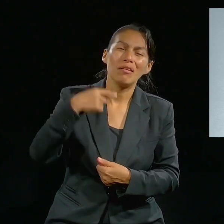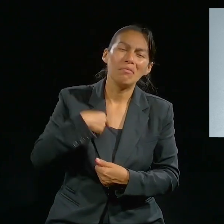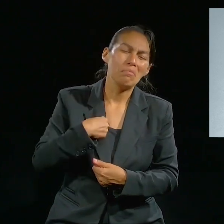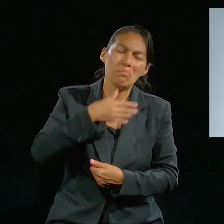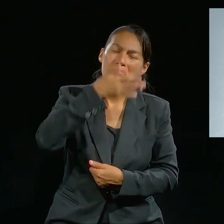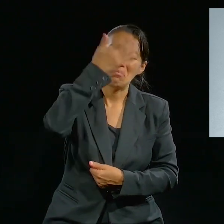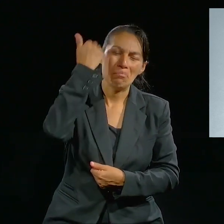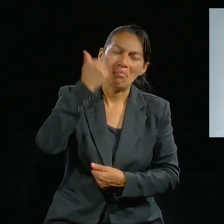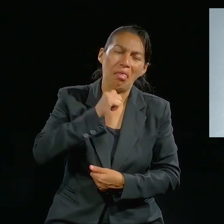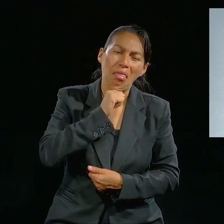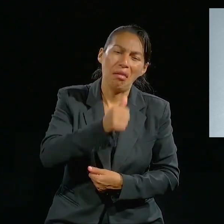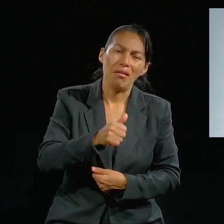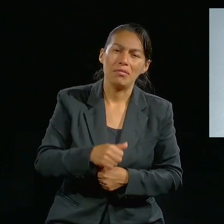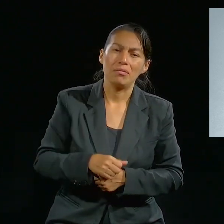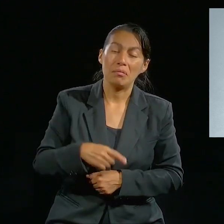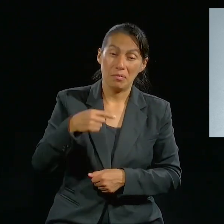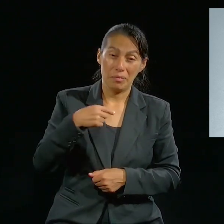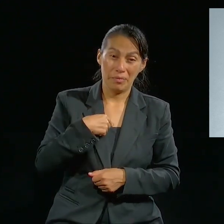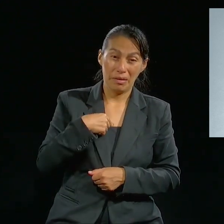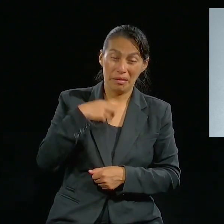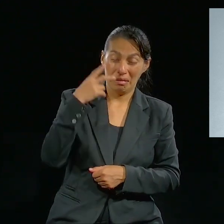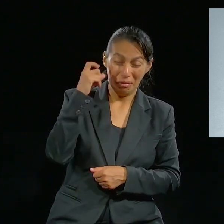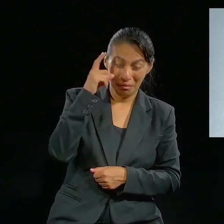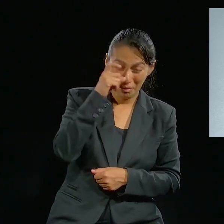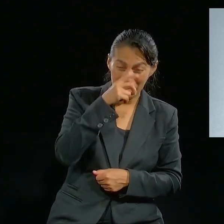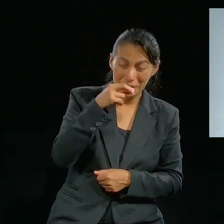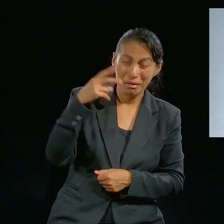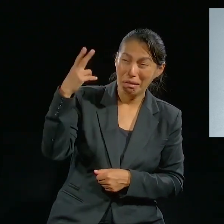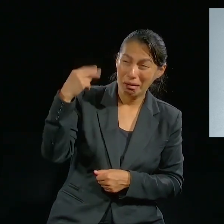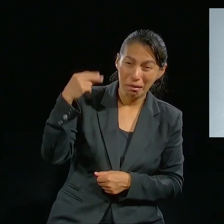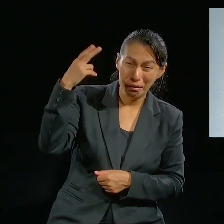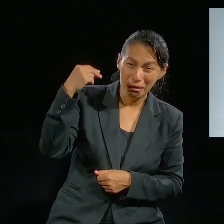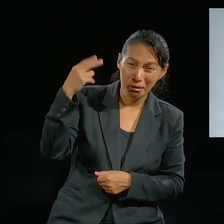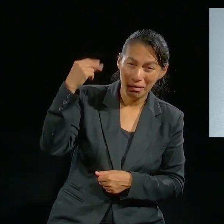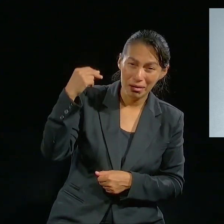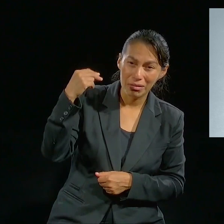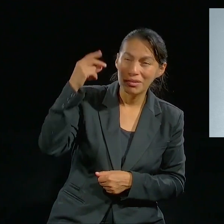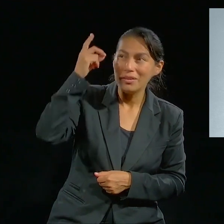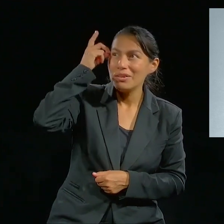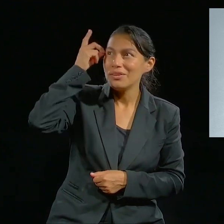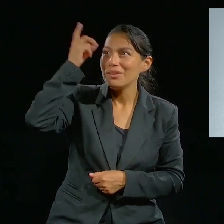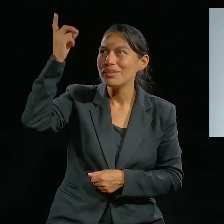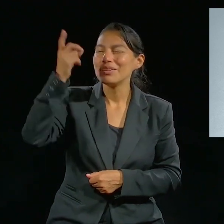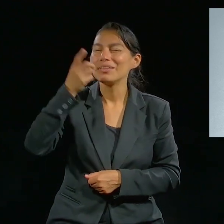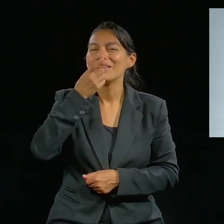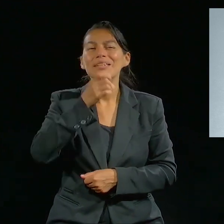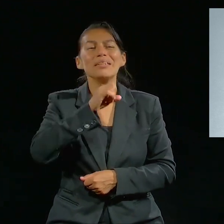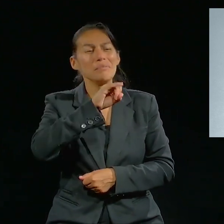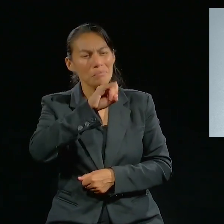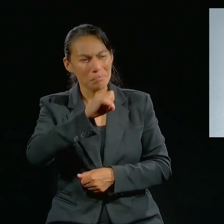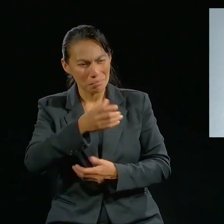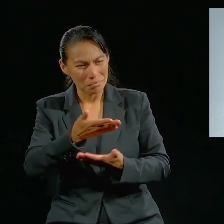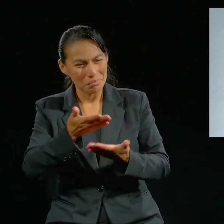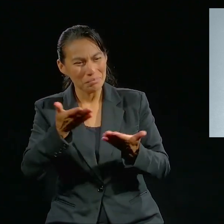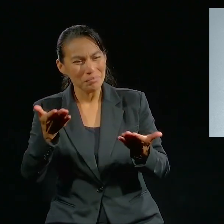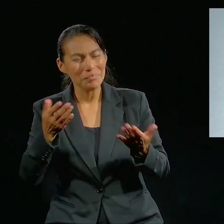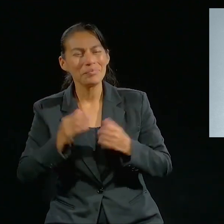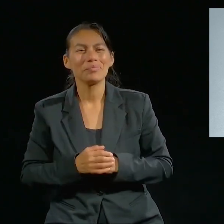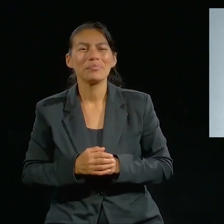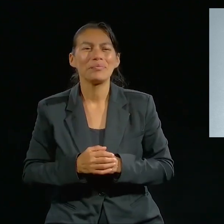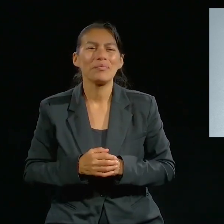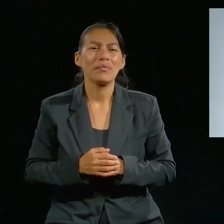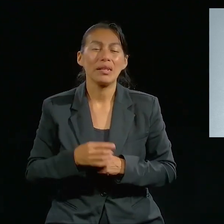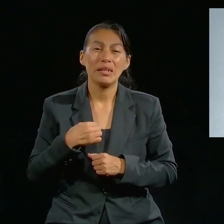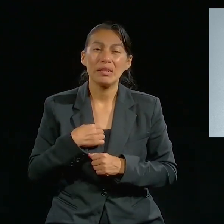vemos en el momento. y que lo que para nosotros es un no, para Dios es un sí. Un sí de una forma